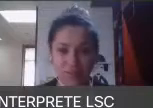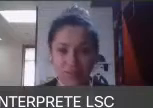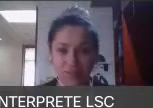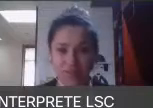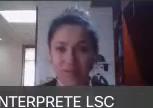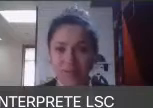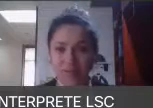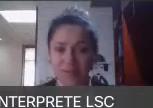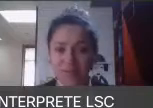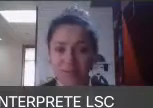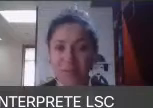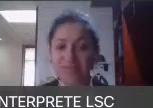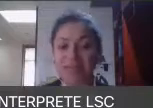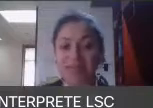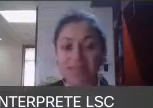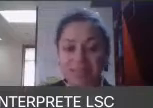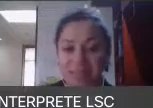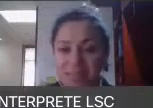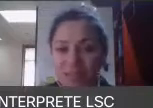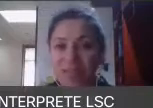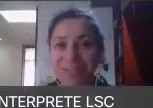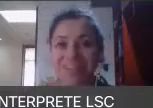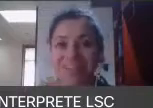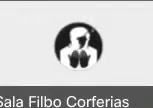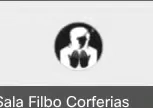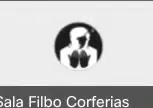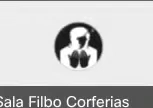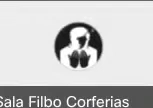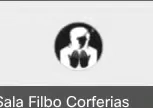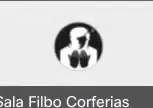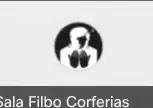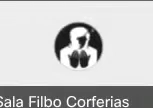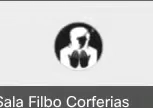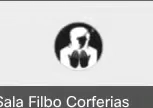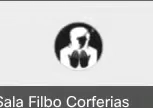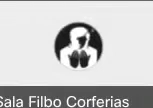Haciendo pruebas. Me dice que sí, que ya lo tiene activo.